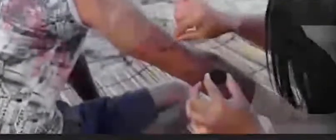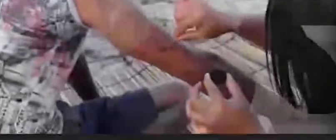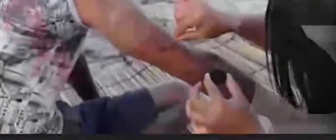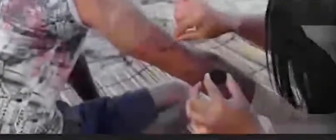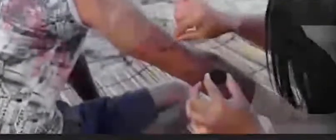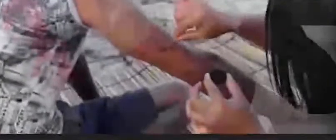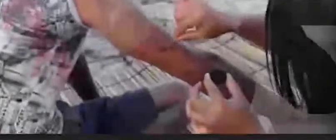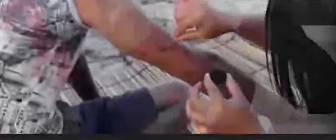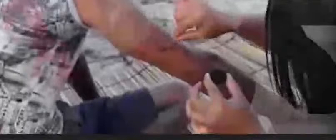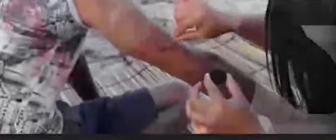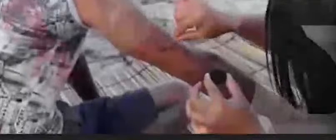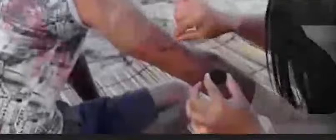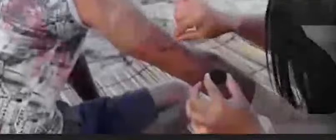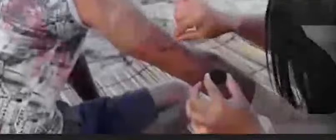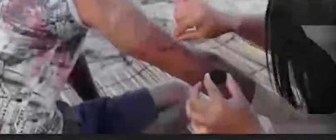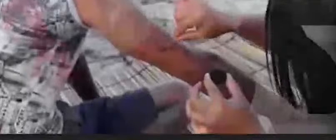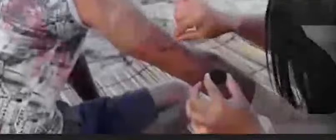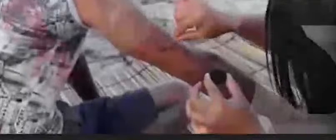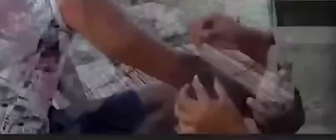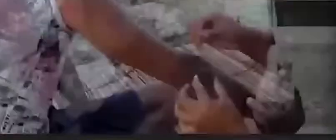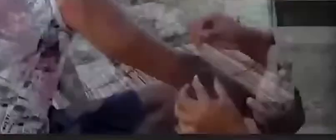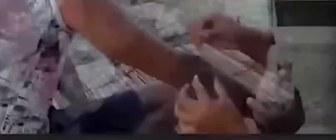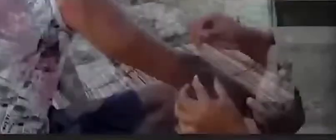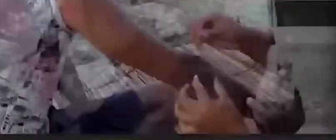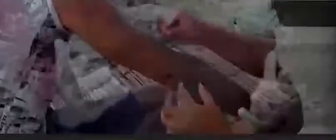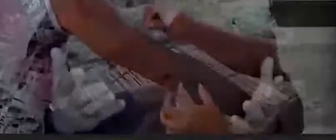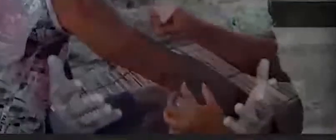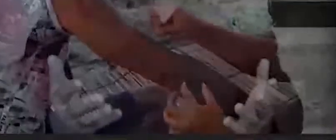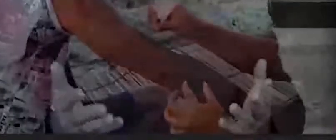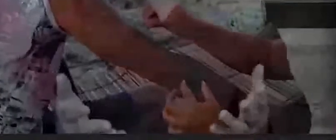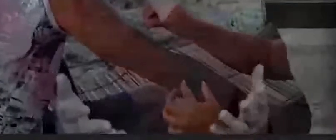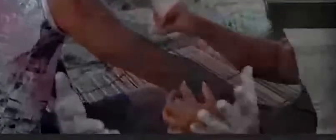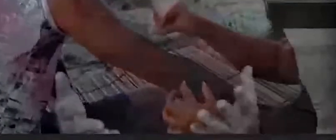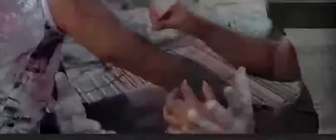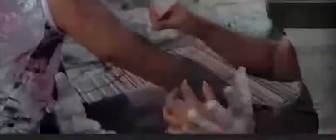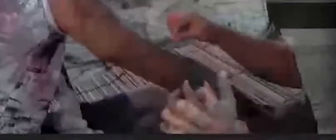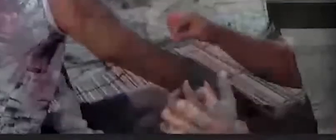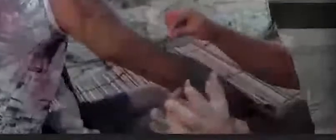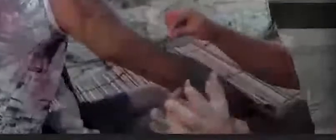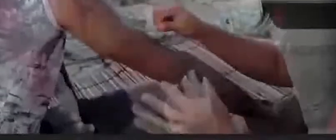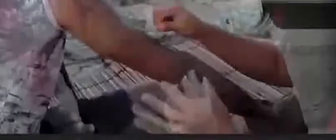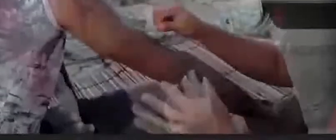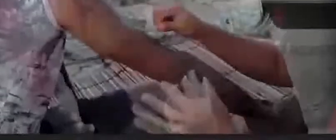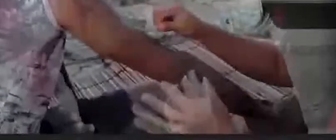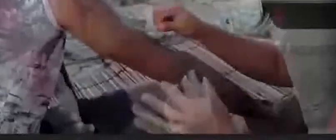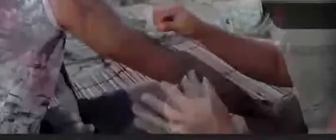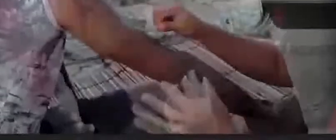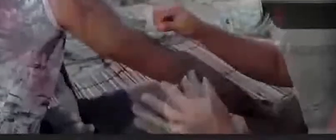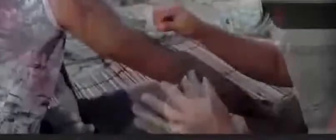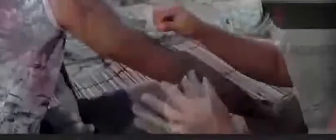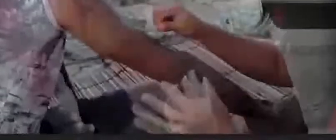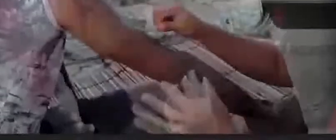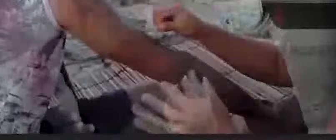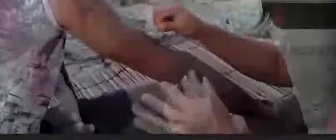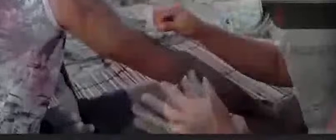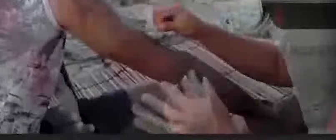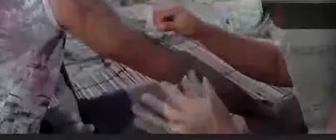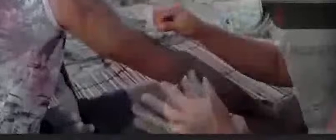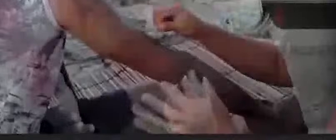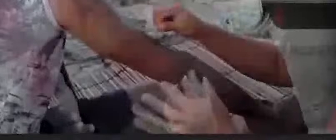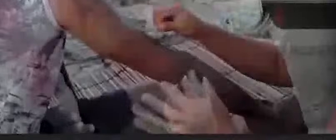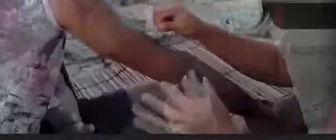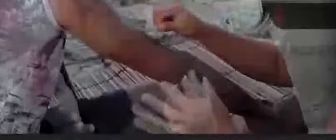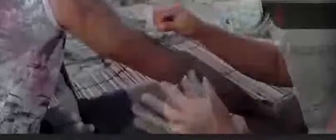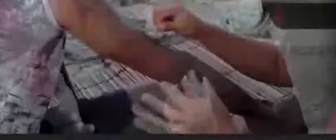pele, sinto os benefícios medicinais que me nutrem e me curam. Pedra